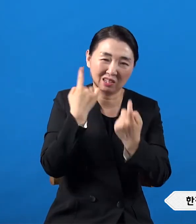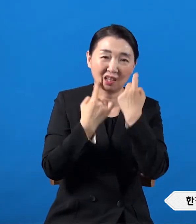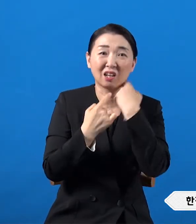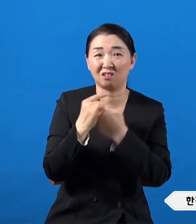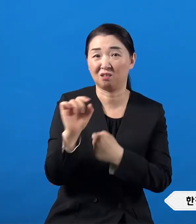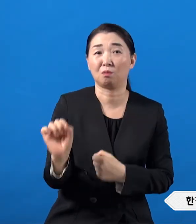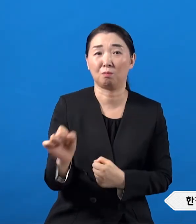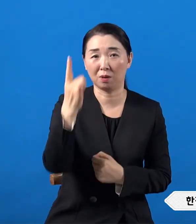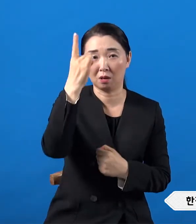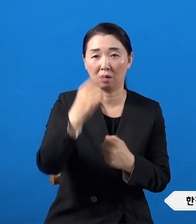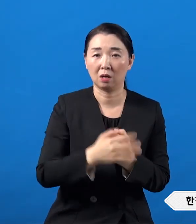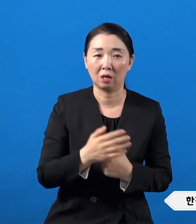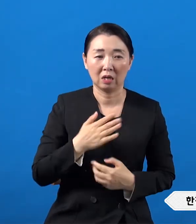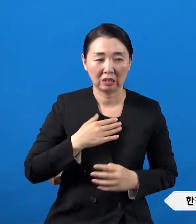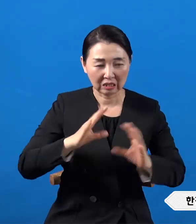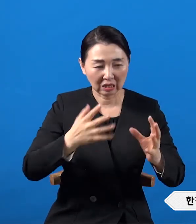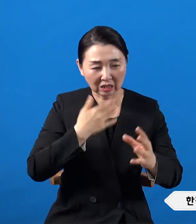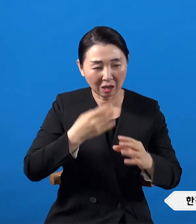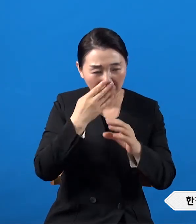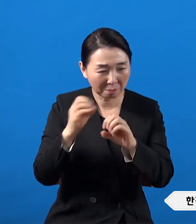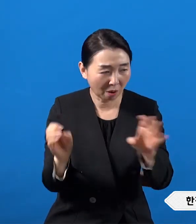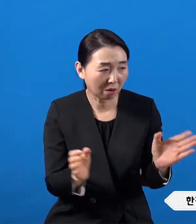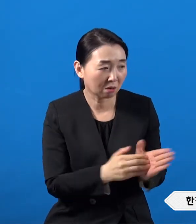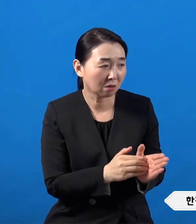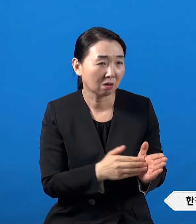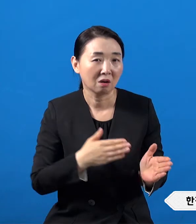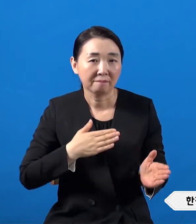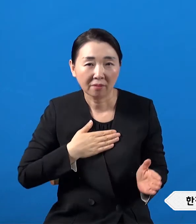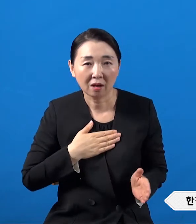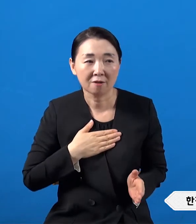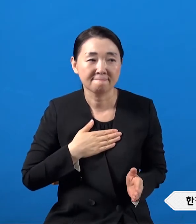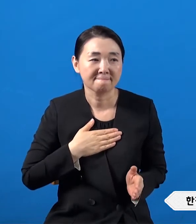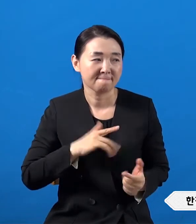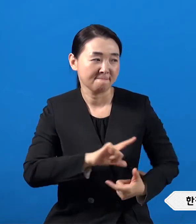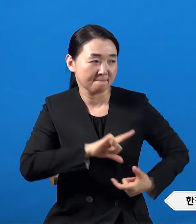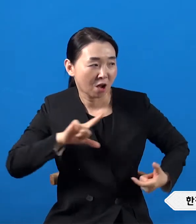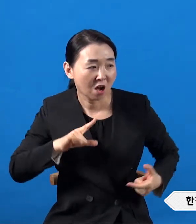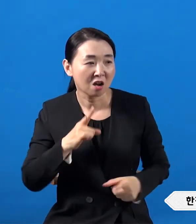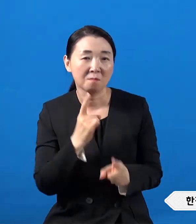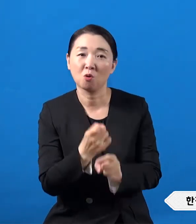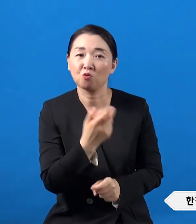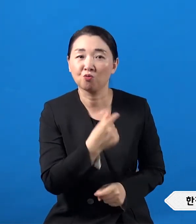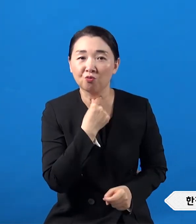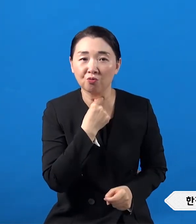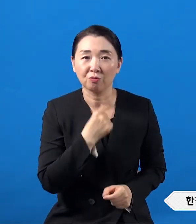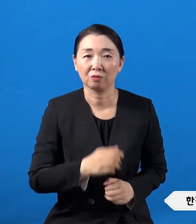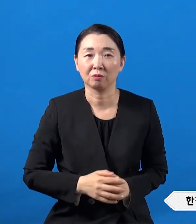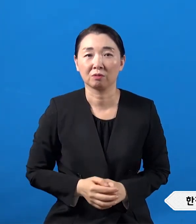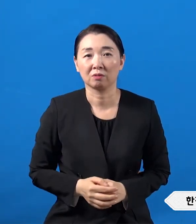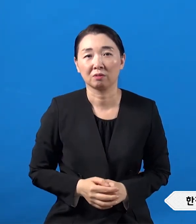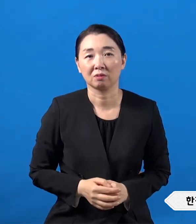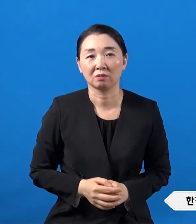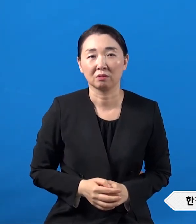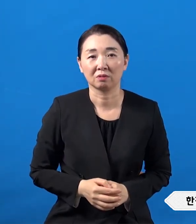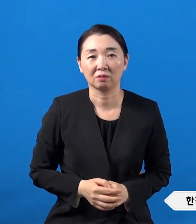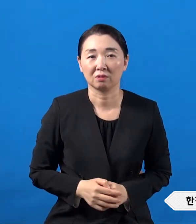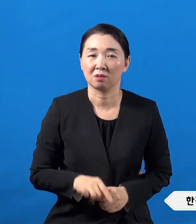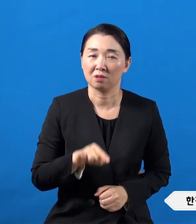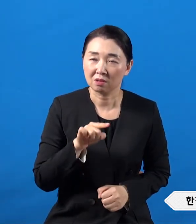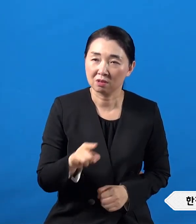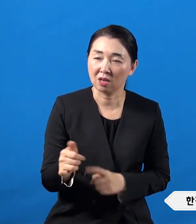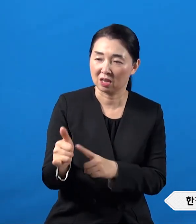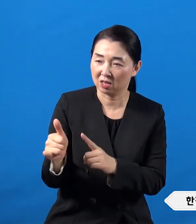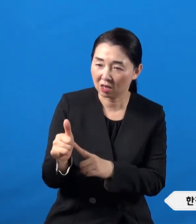상처였습니다. 나를 버린 세상, 어떻게든지 내가 출세해서 복수해 줘야지 하는